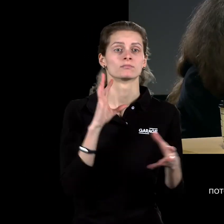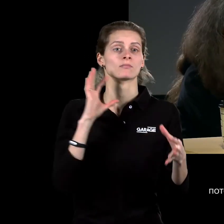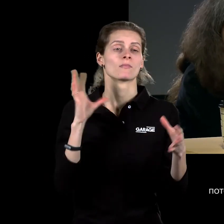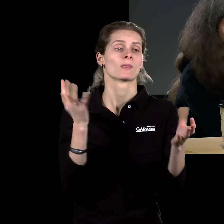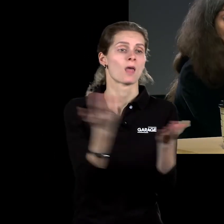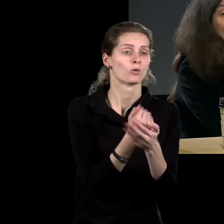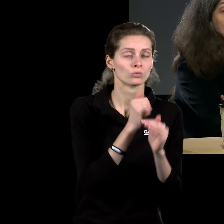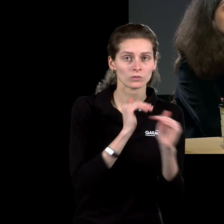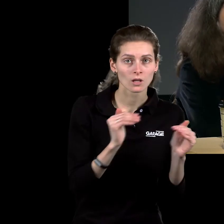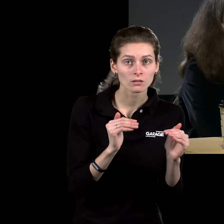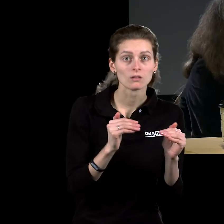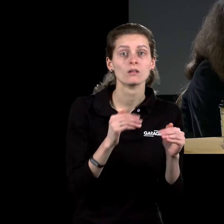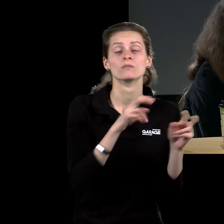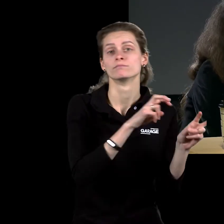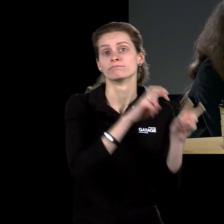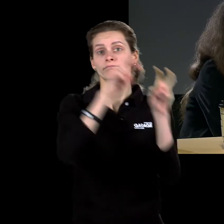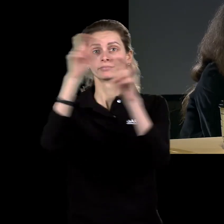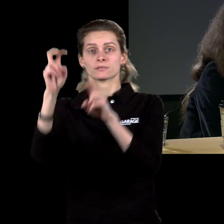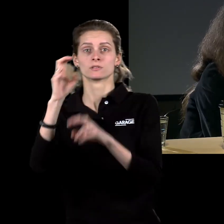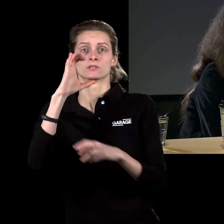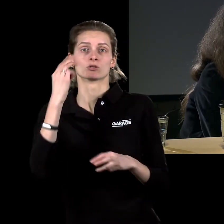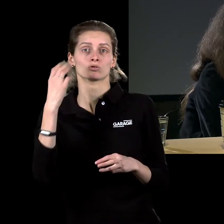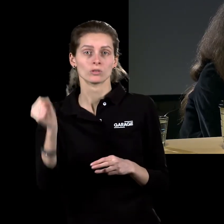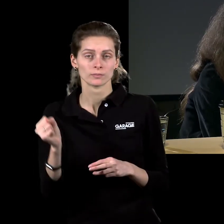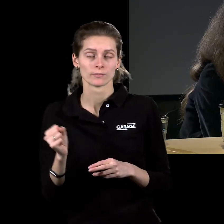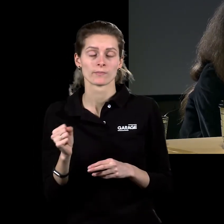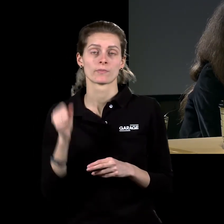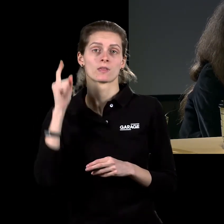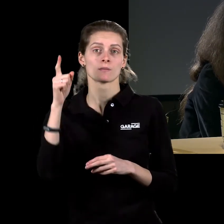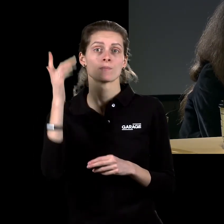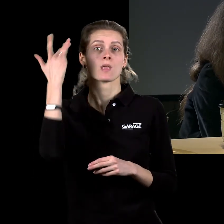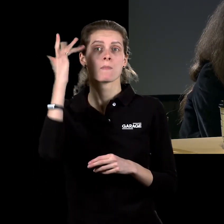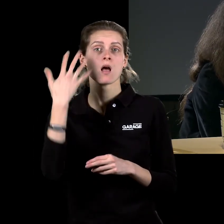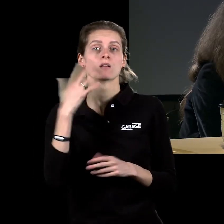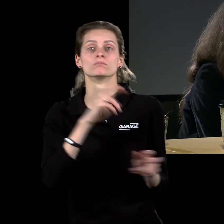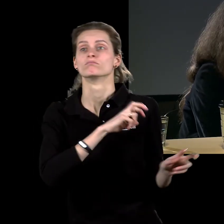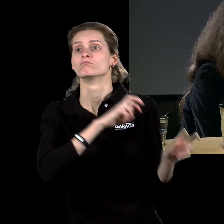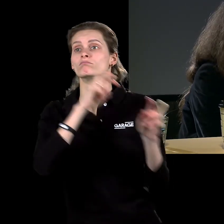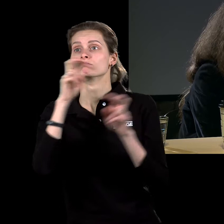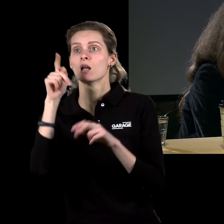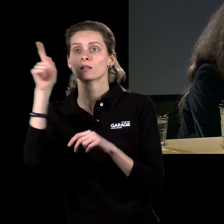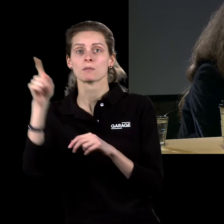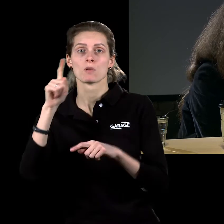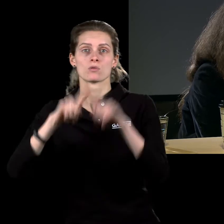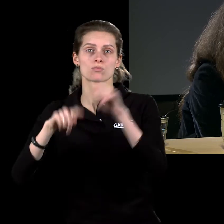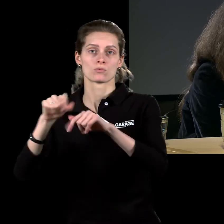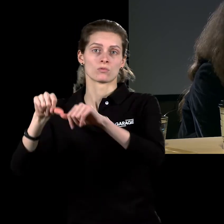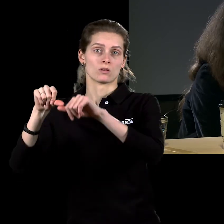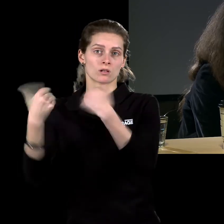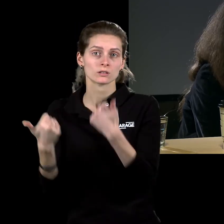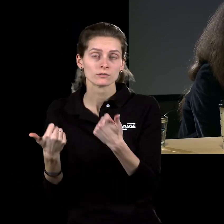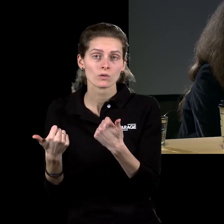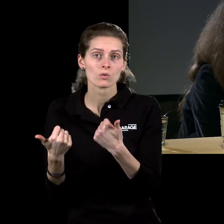США. В США ее, как бы, вскоре после эмиграции ее родители развелись, и ее мать,